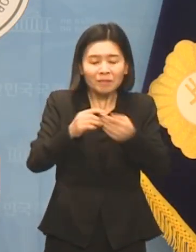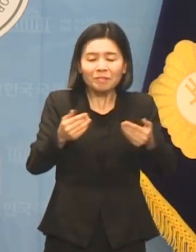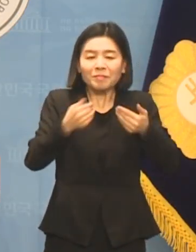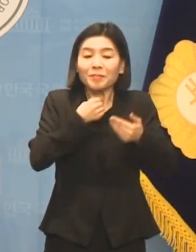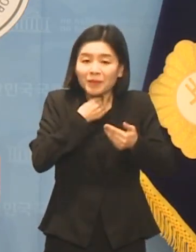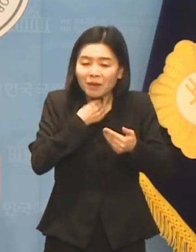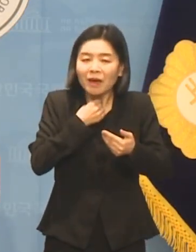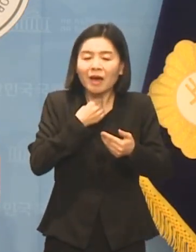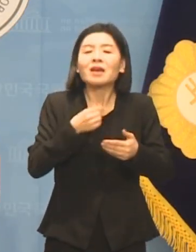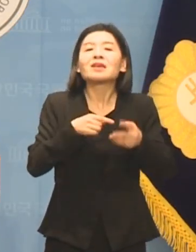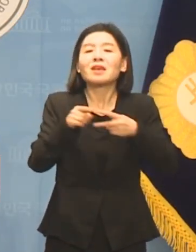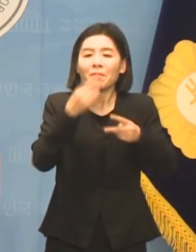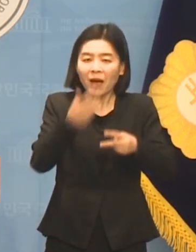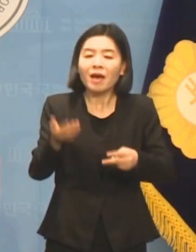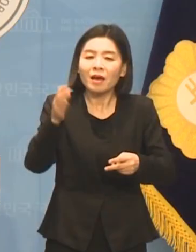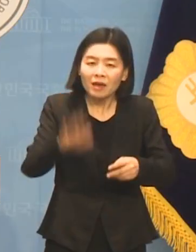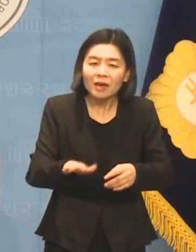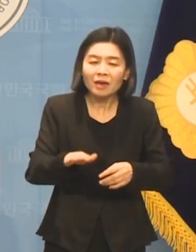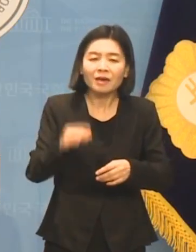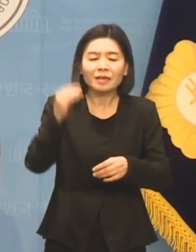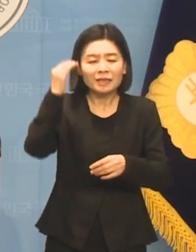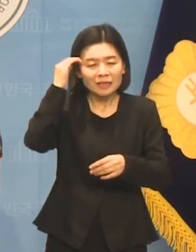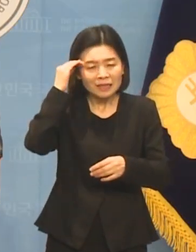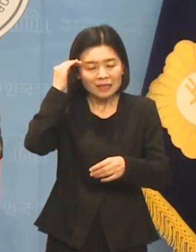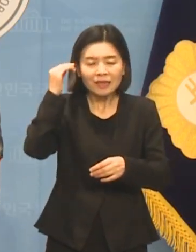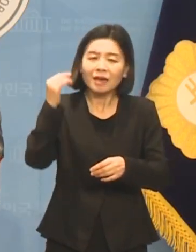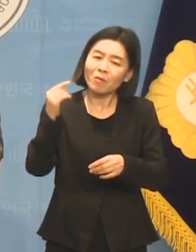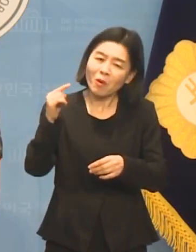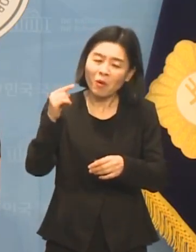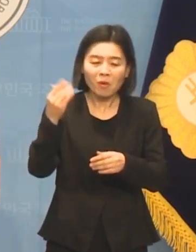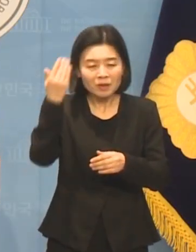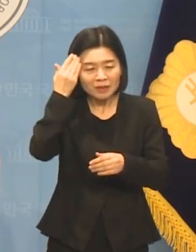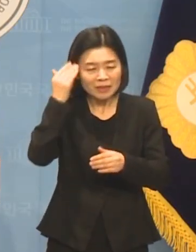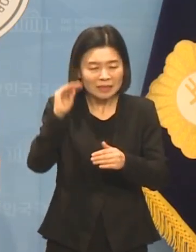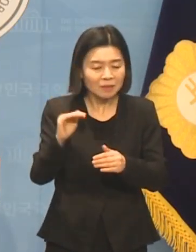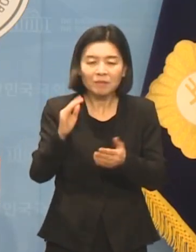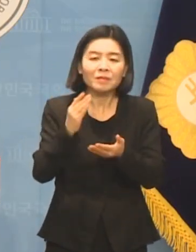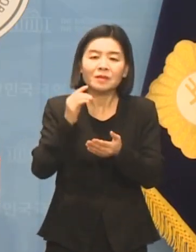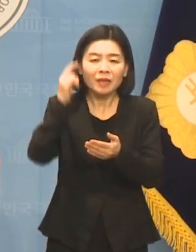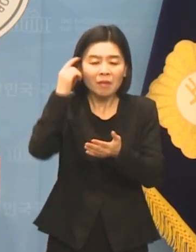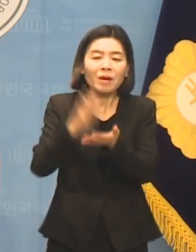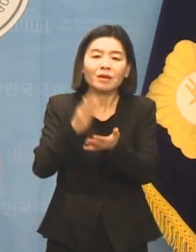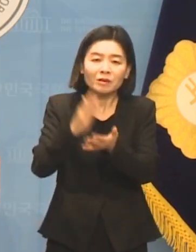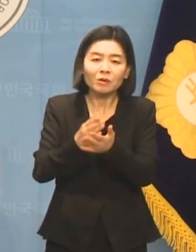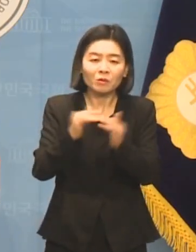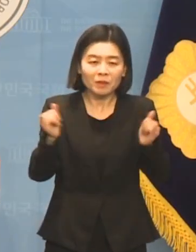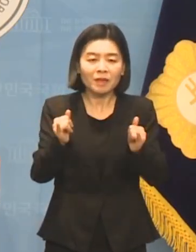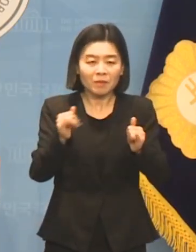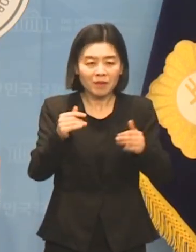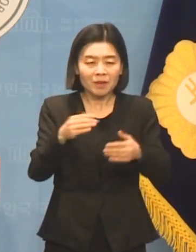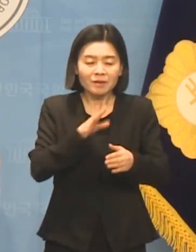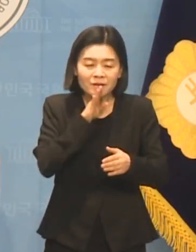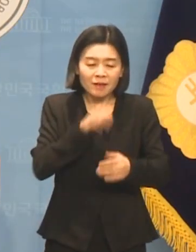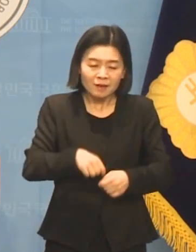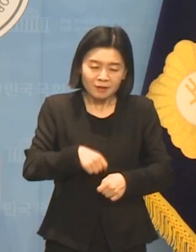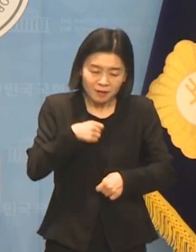수준 낮은 말과 글이 아닌 국민에 대한 진정성 있는 모습으로 국민의 관심을 받길